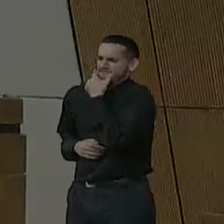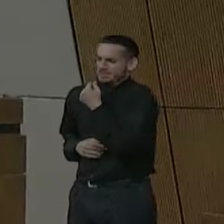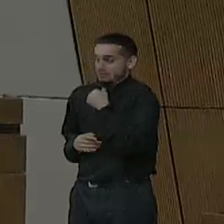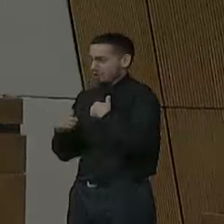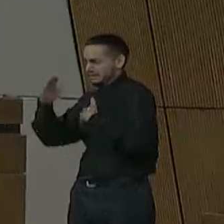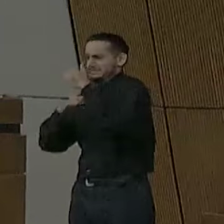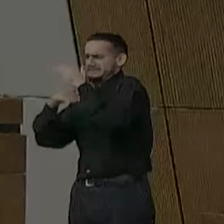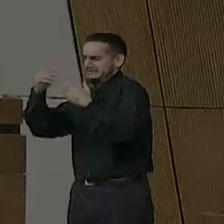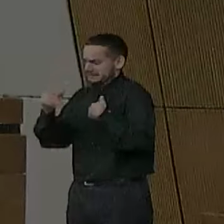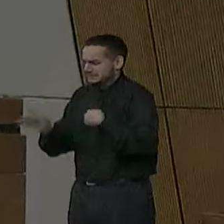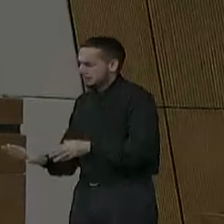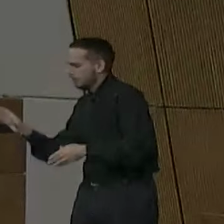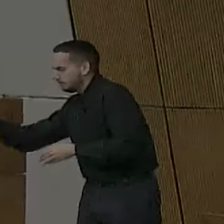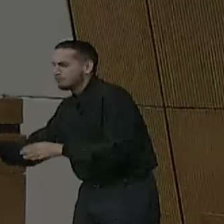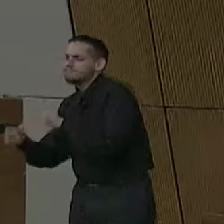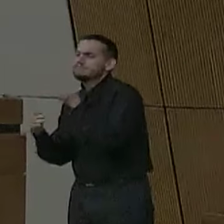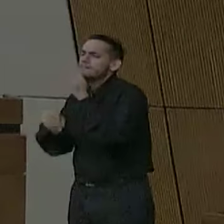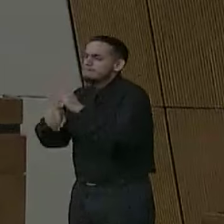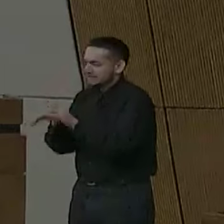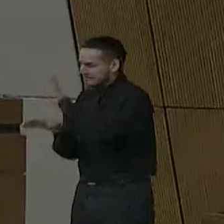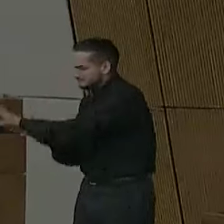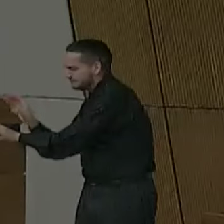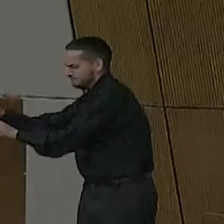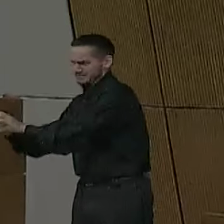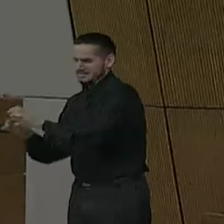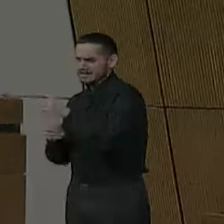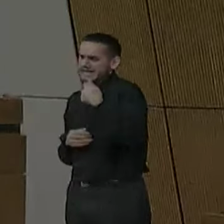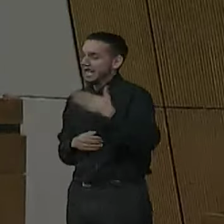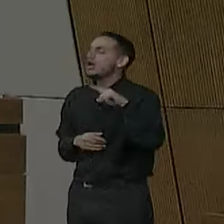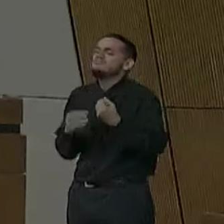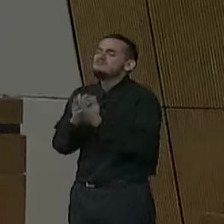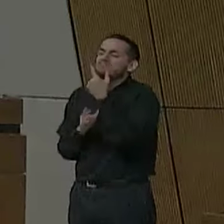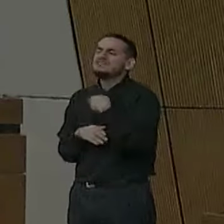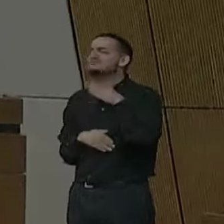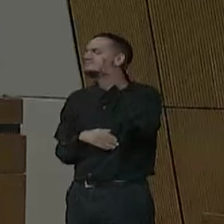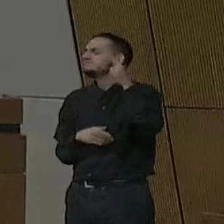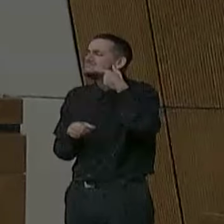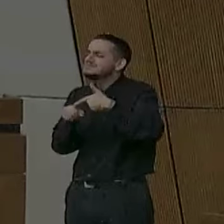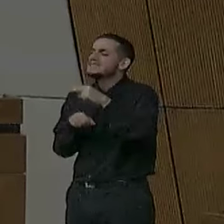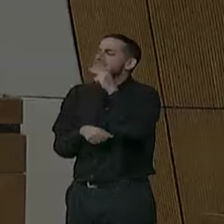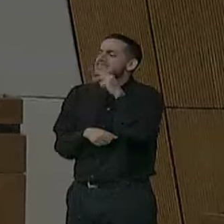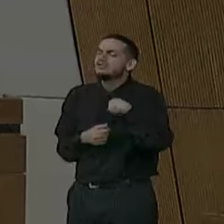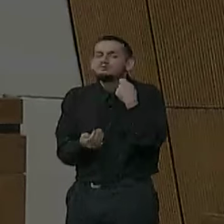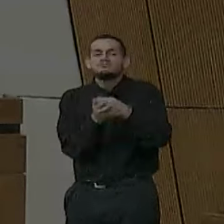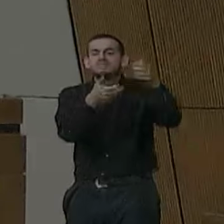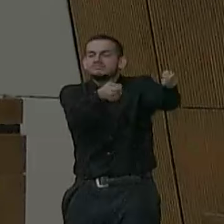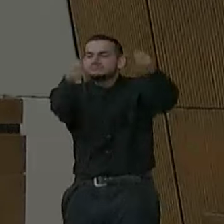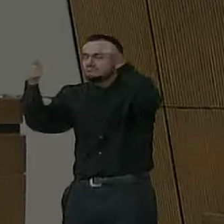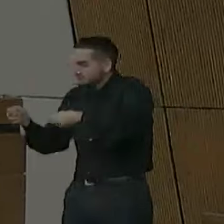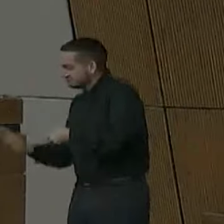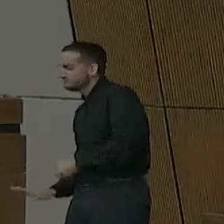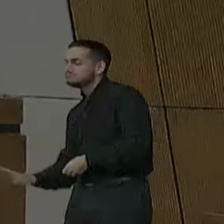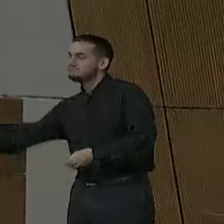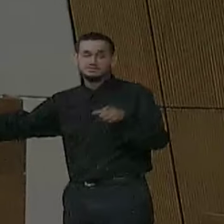de cemento y que esto y que lo otro. Más que todo, comprar una rampa, darle el acceso para que Melissa pueda ayudar a otras